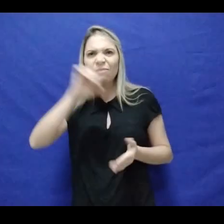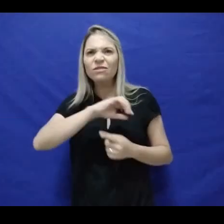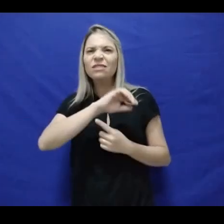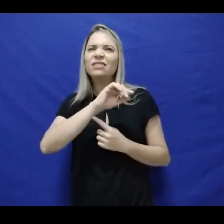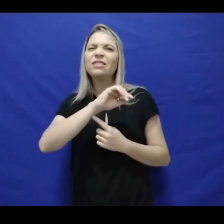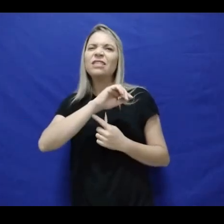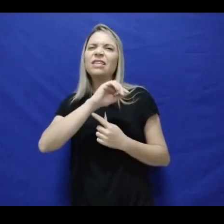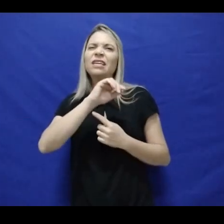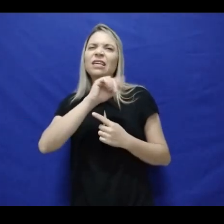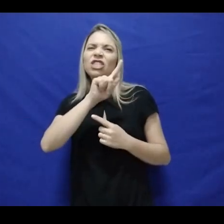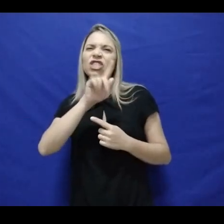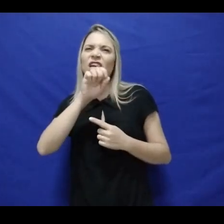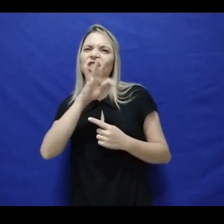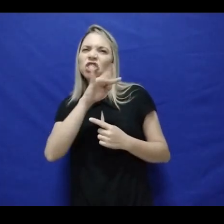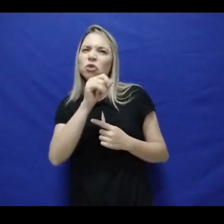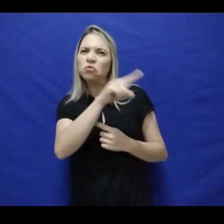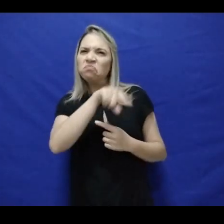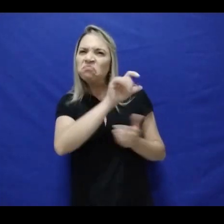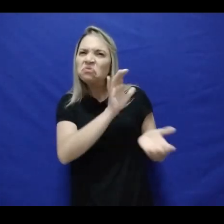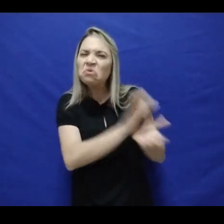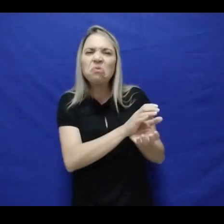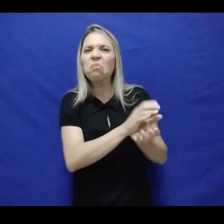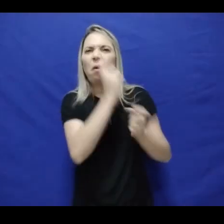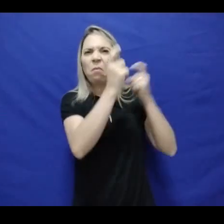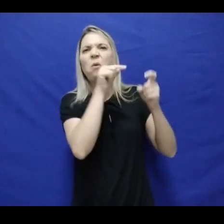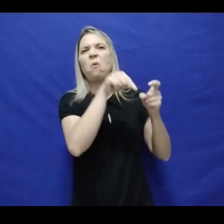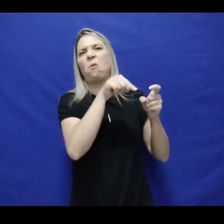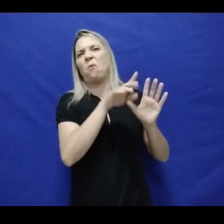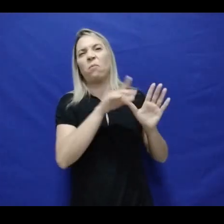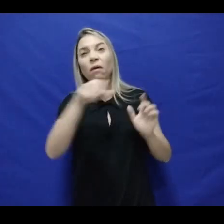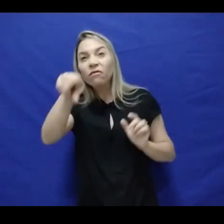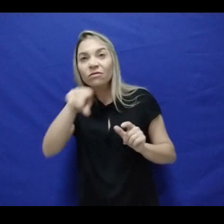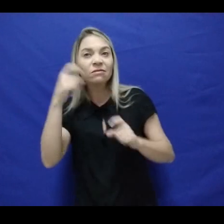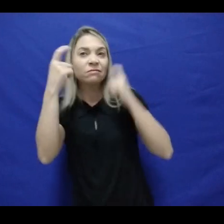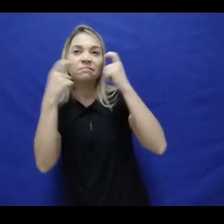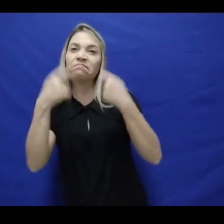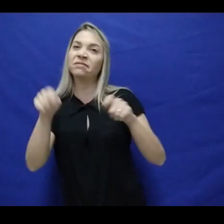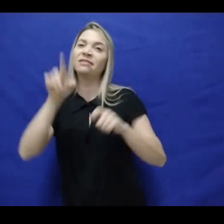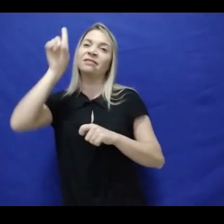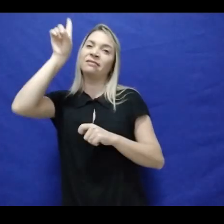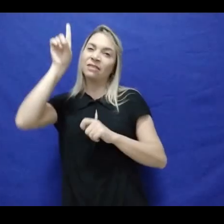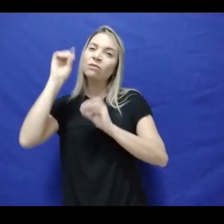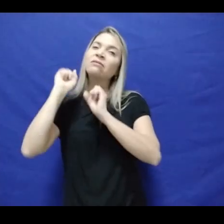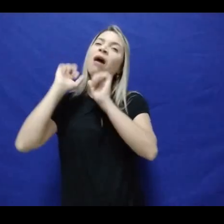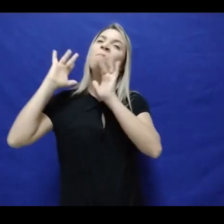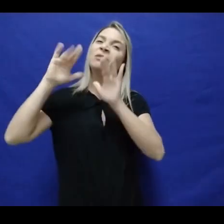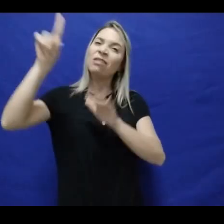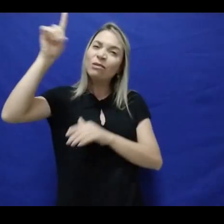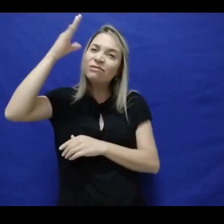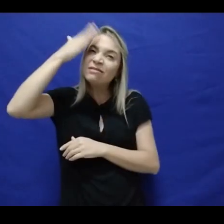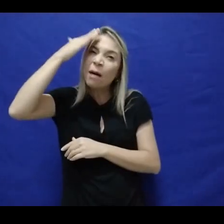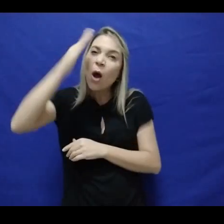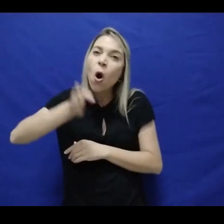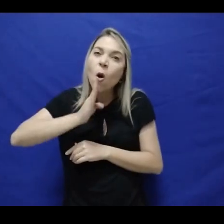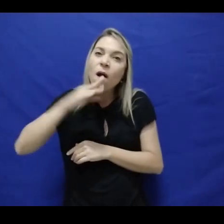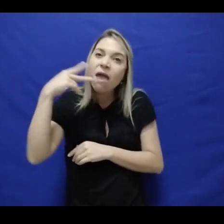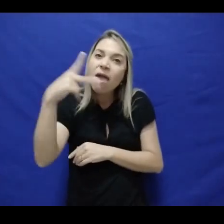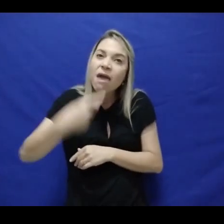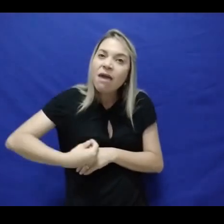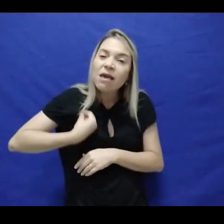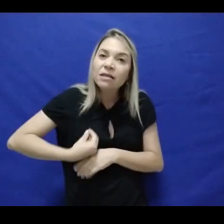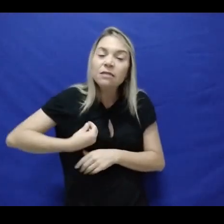os gentios é que procuram todas estas coisas. Pois vosso Pai Celeste sabe que necessitais de todas